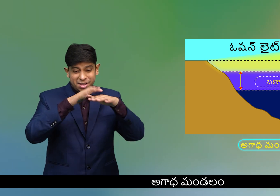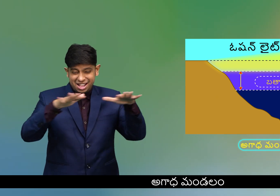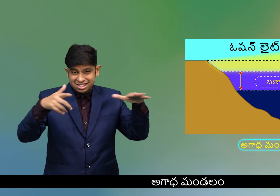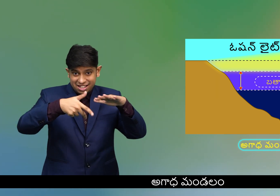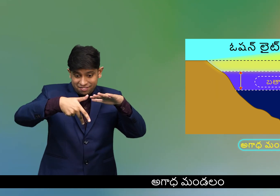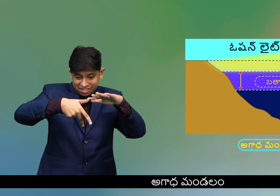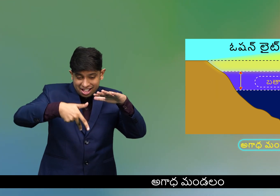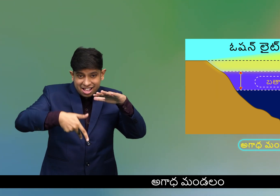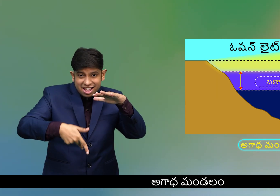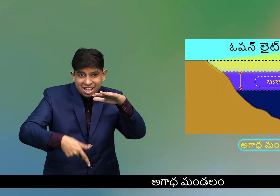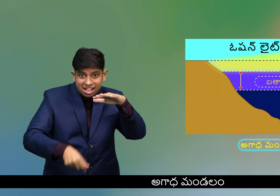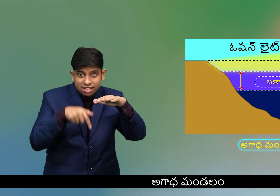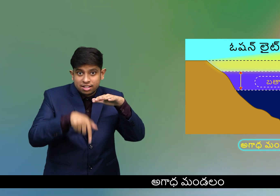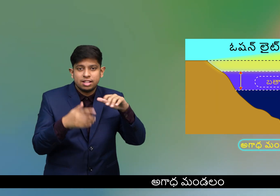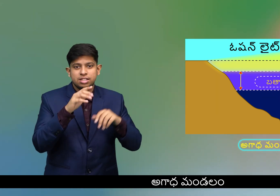అగాధ మండలం,